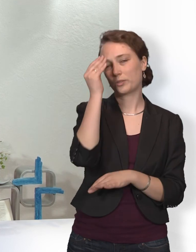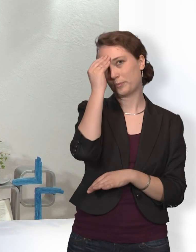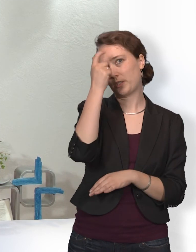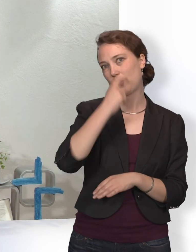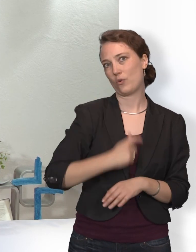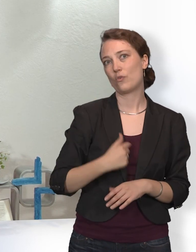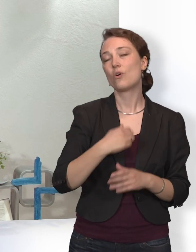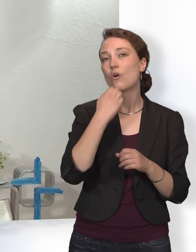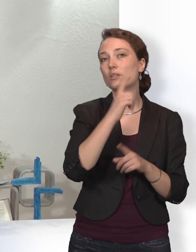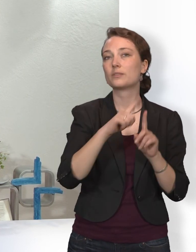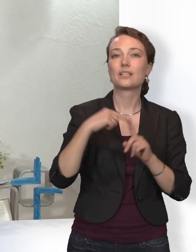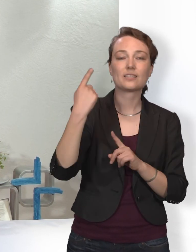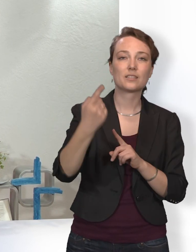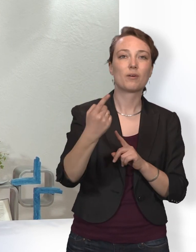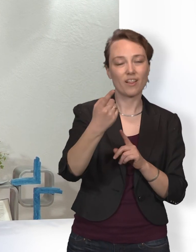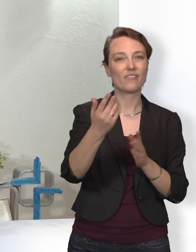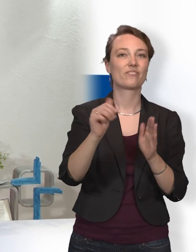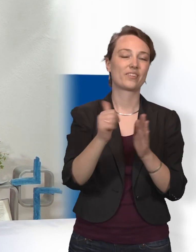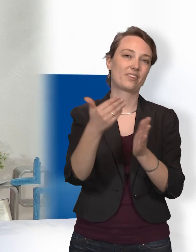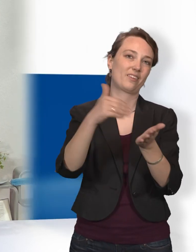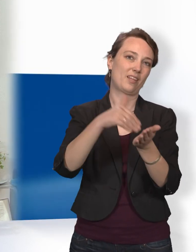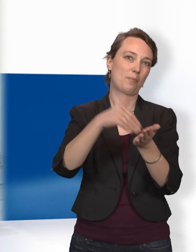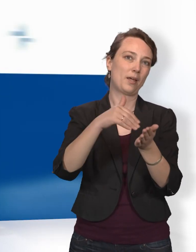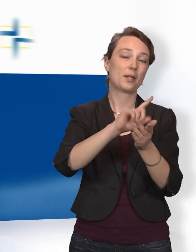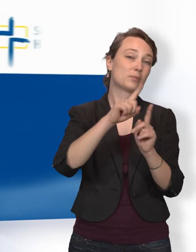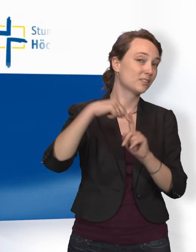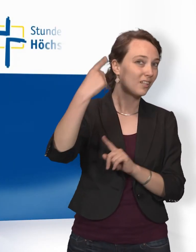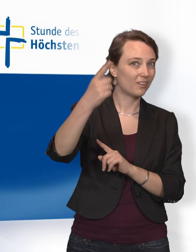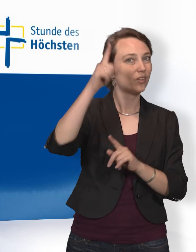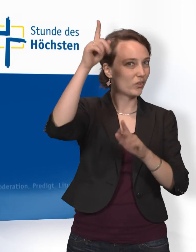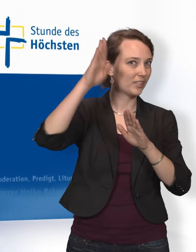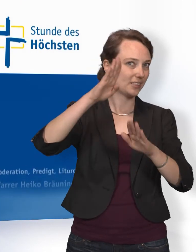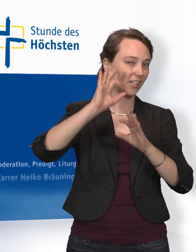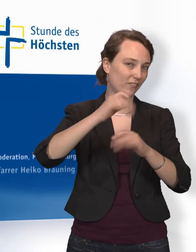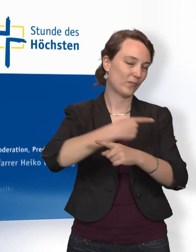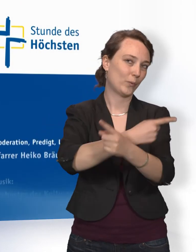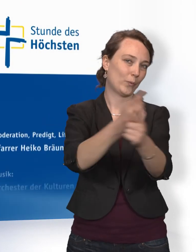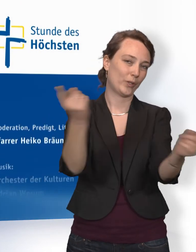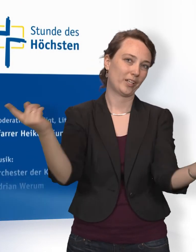hoffe, dass Sie beim nächsten Mal wieder dabei sind. Bis dann, Gott segne Sie. Musik.